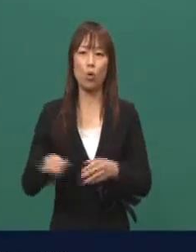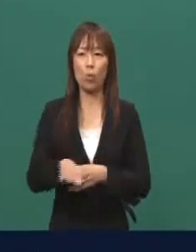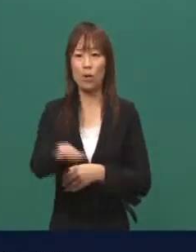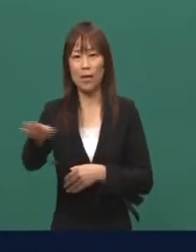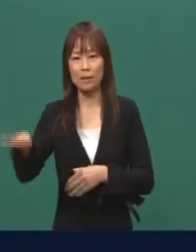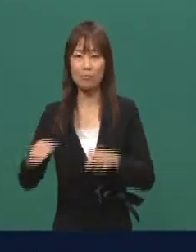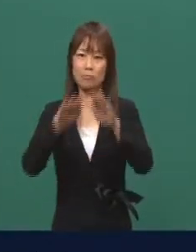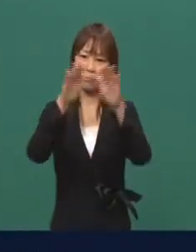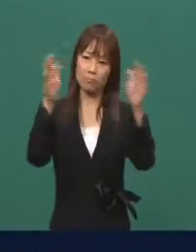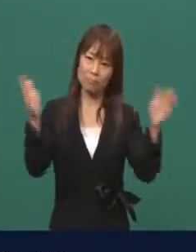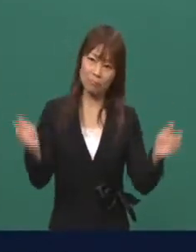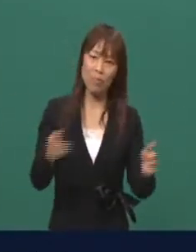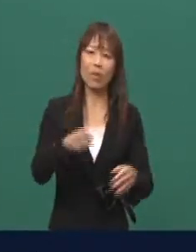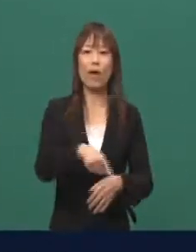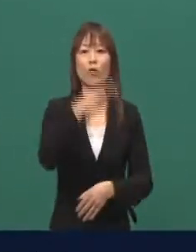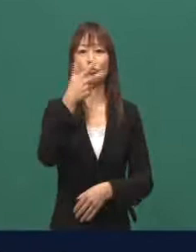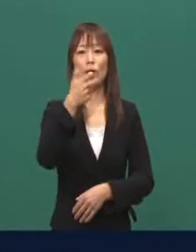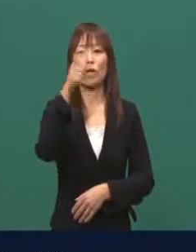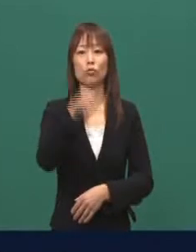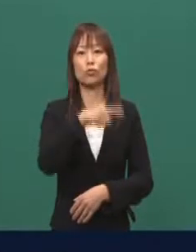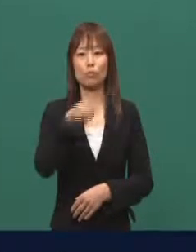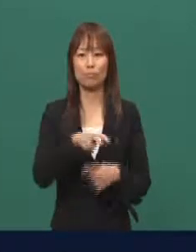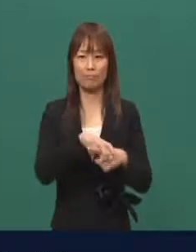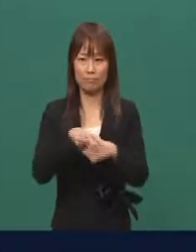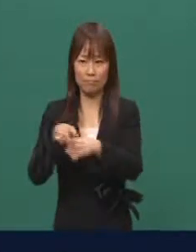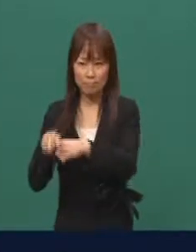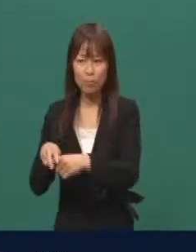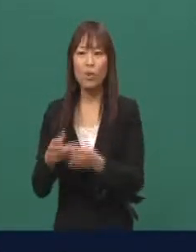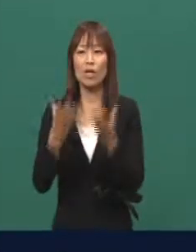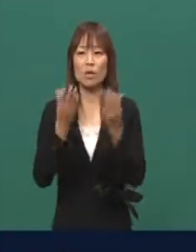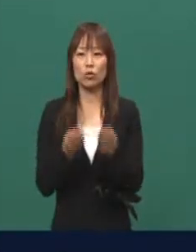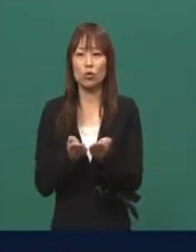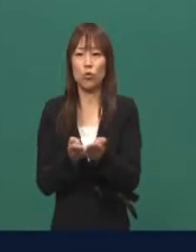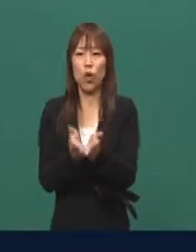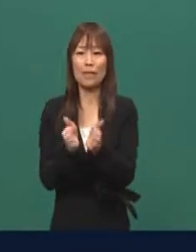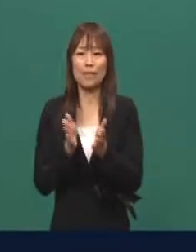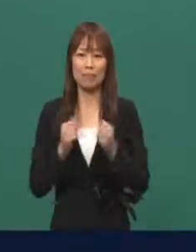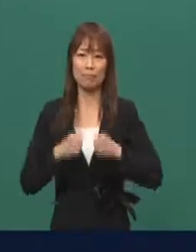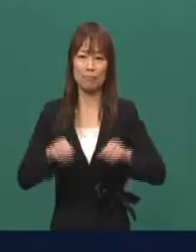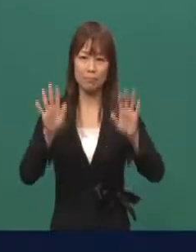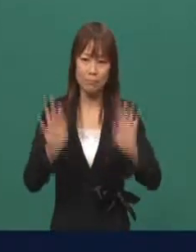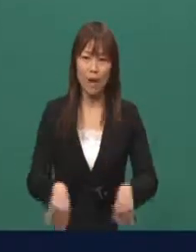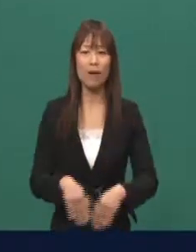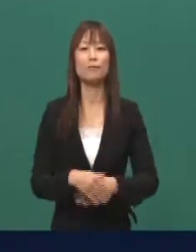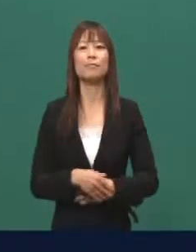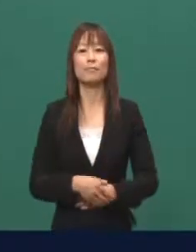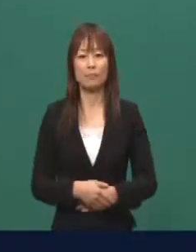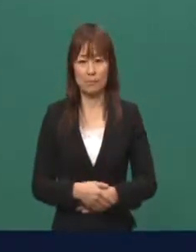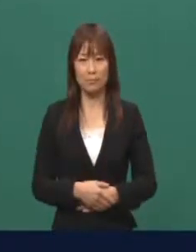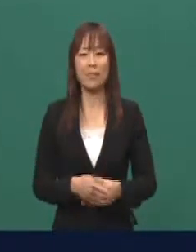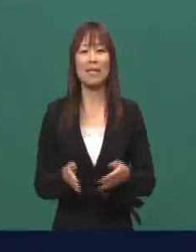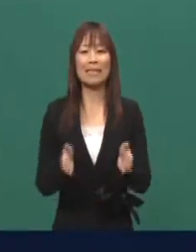の児童、およそ170人が出席して就航式が行われました。